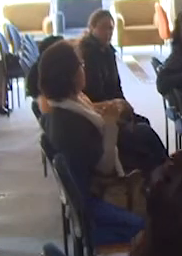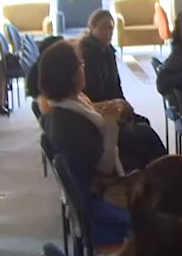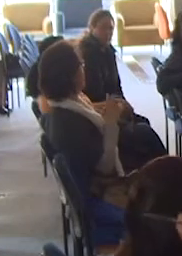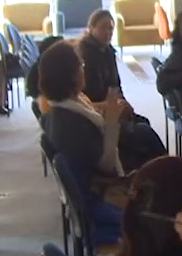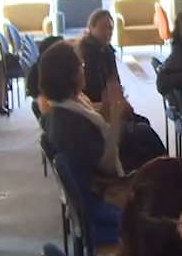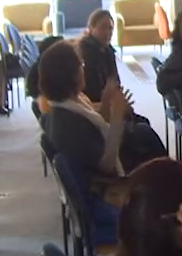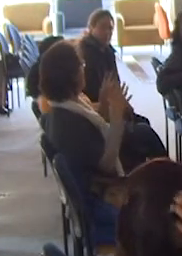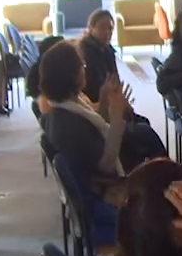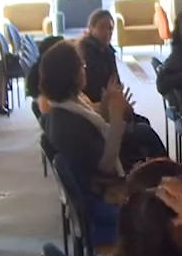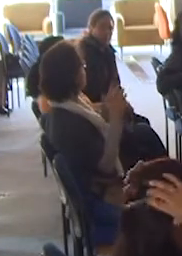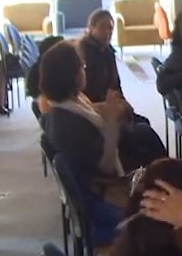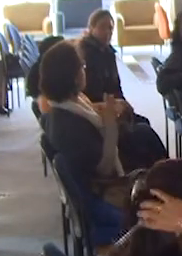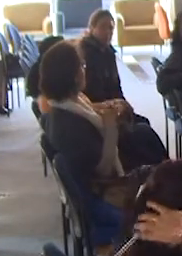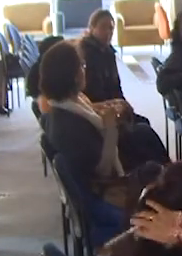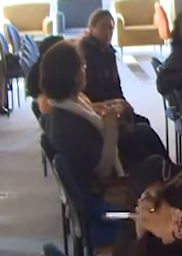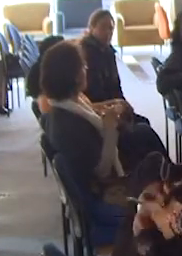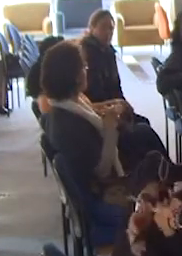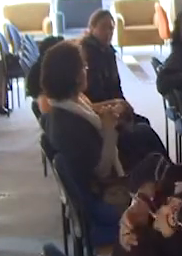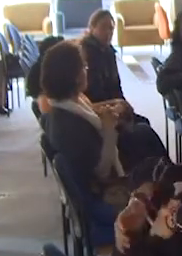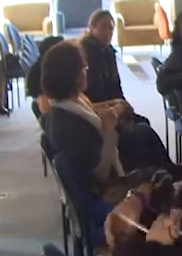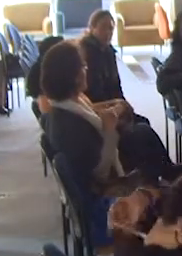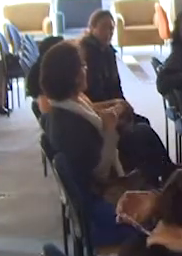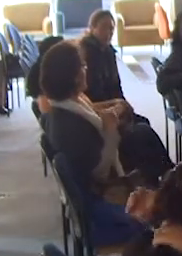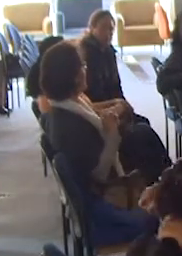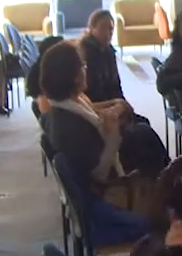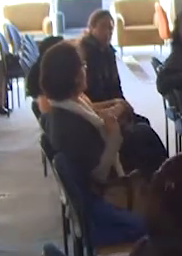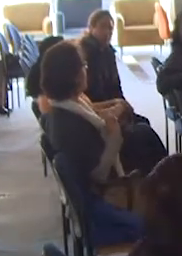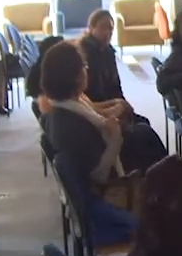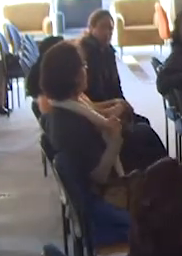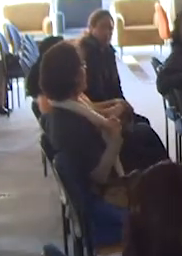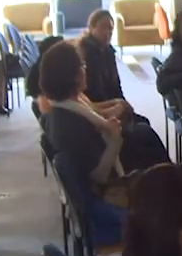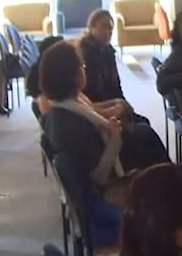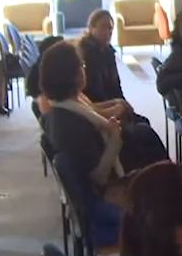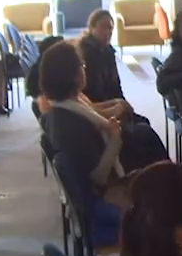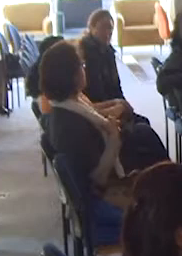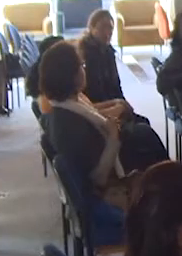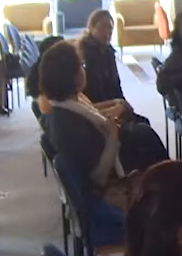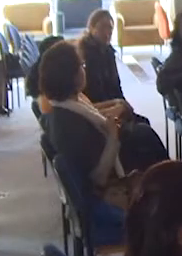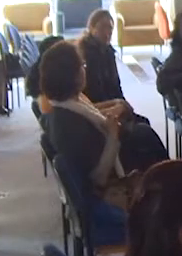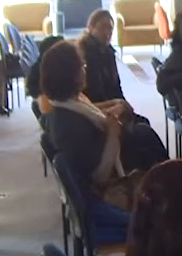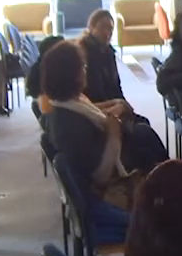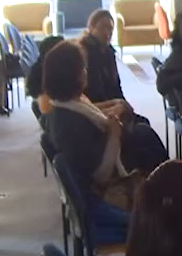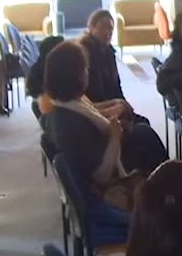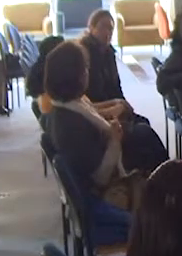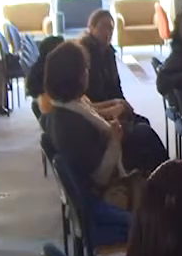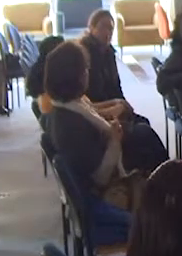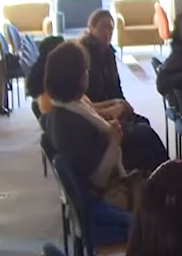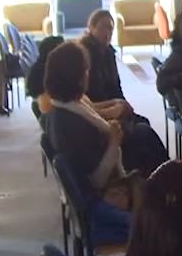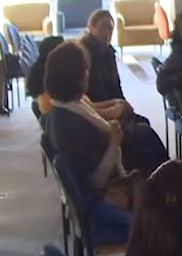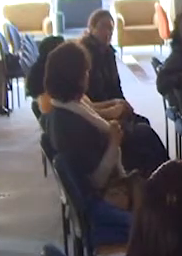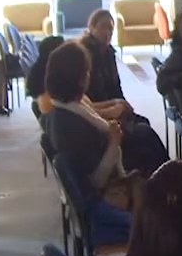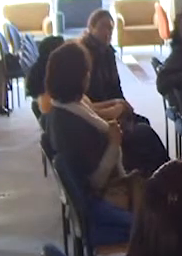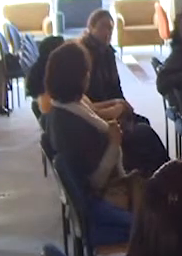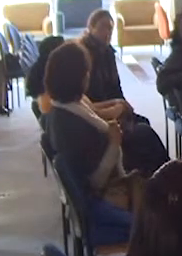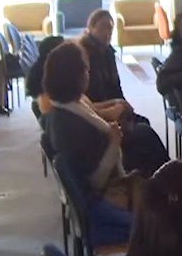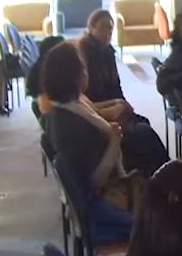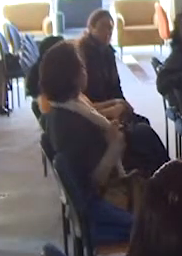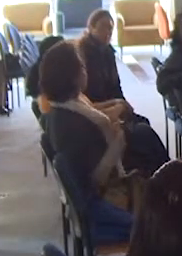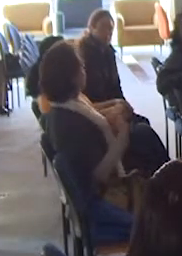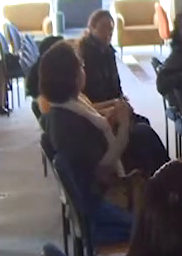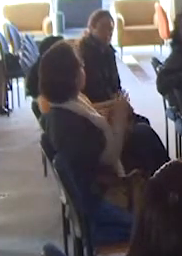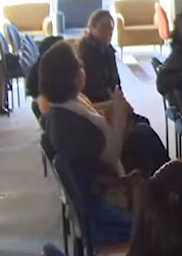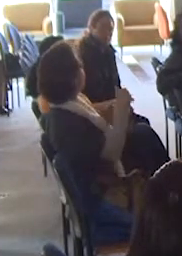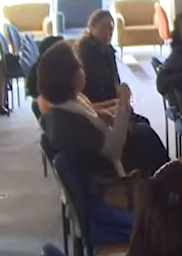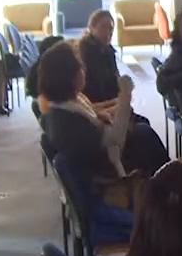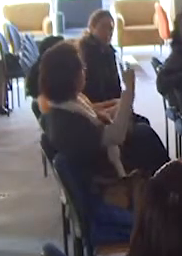muy sencillo, el cual el niño, con unas características muy relacionadas con características de tipo apráctico y